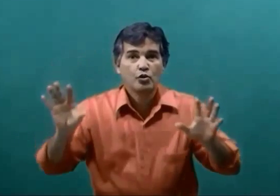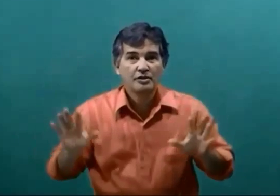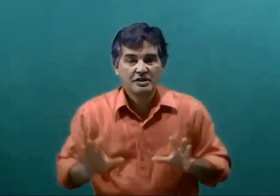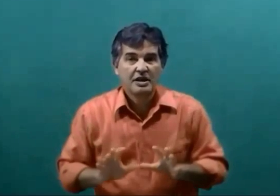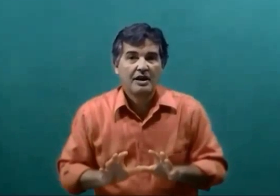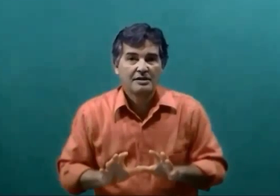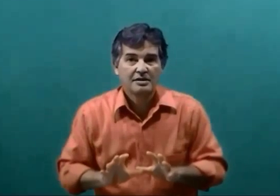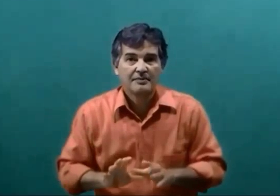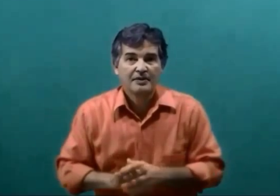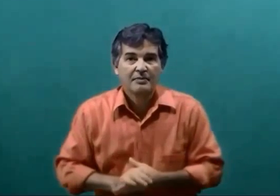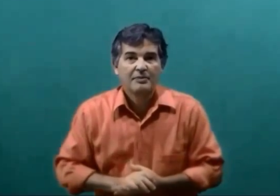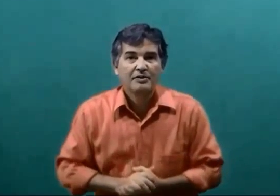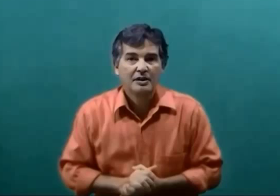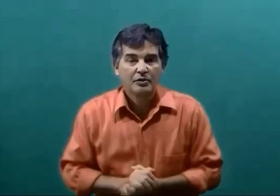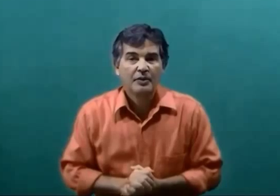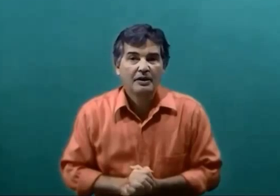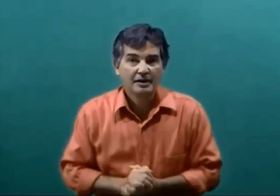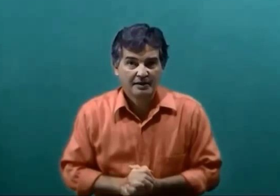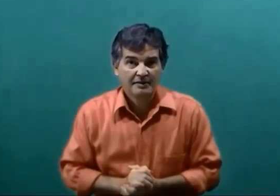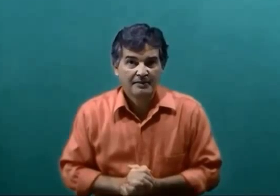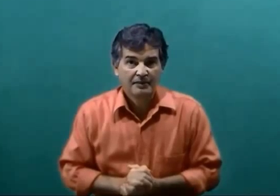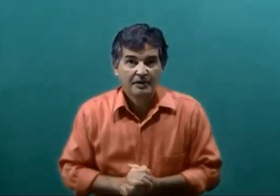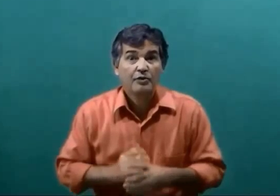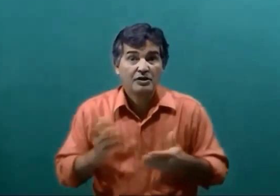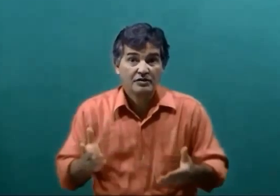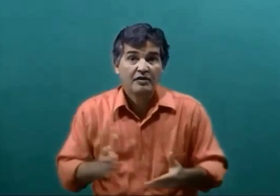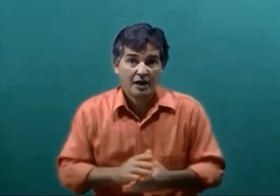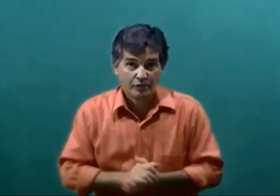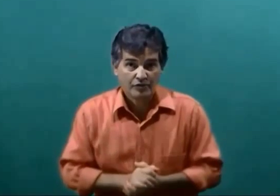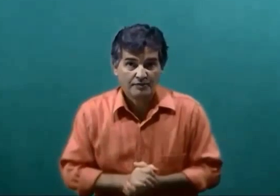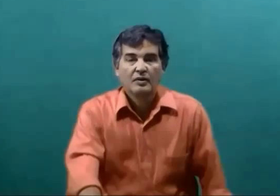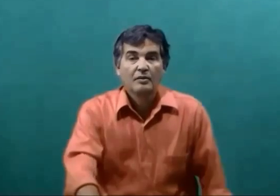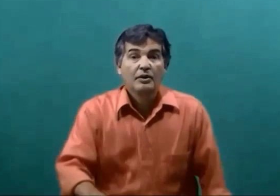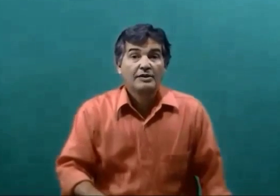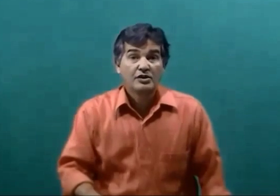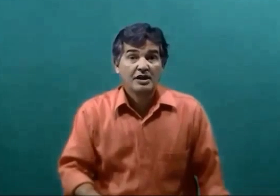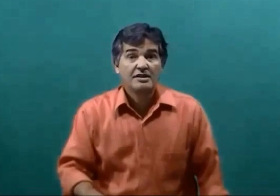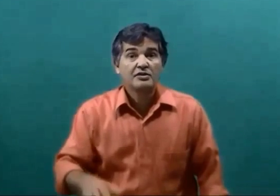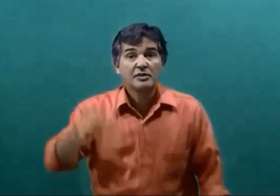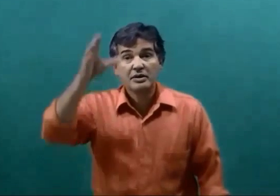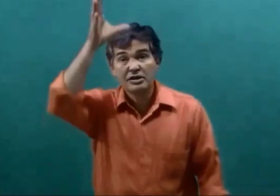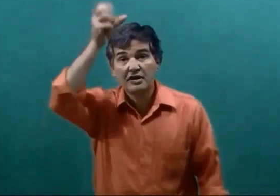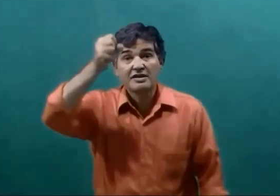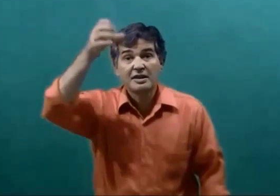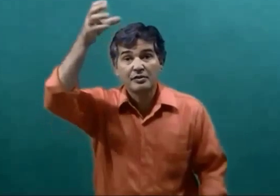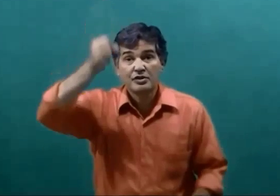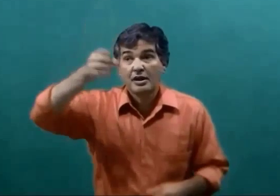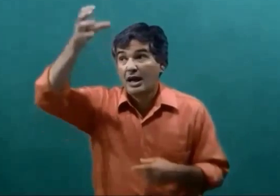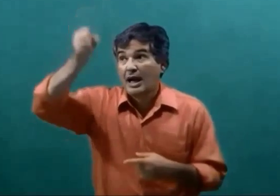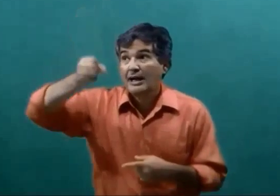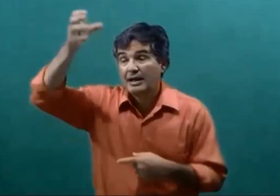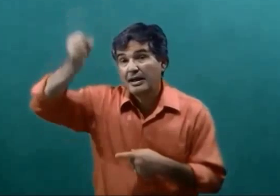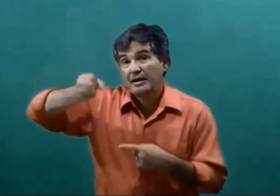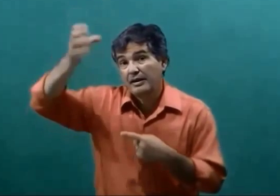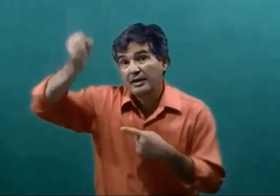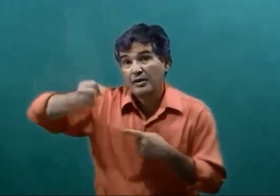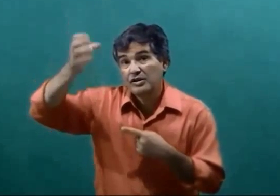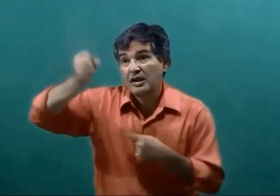de sinais para poder compreender, inclusive verbos. Por associação também nós fazemos. Aqui é o sinal